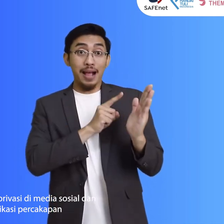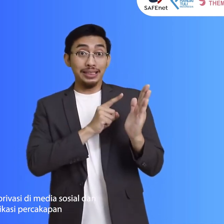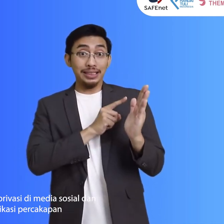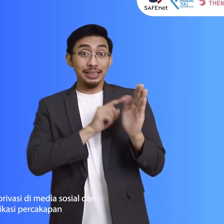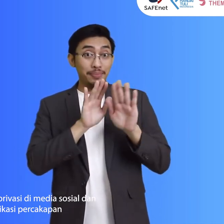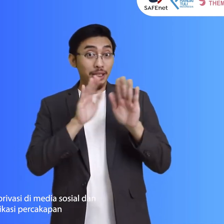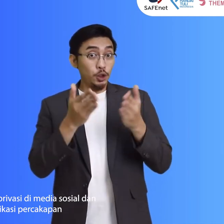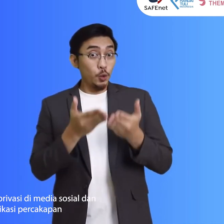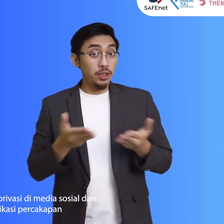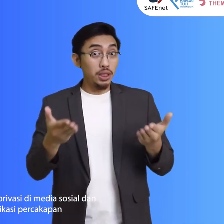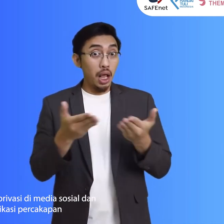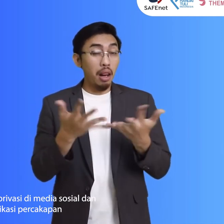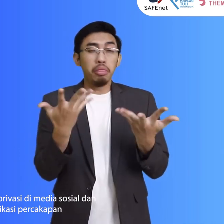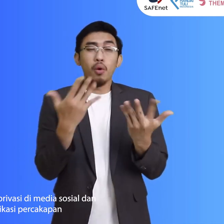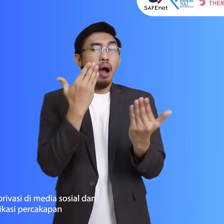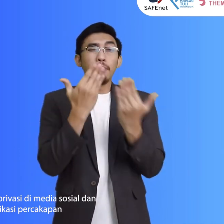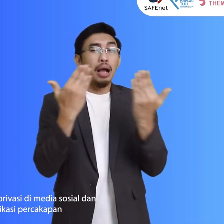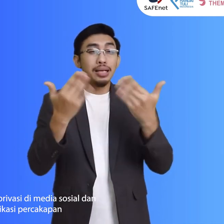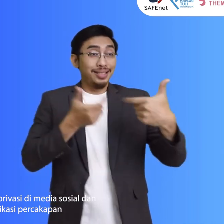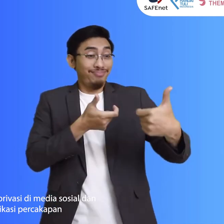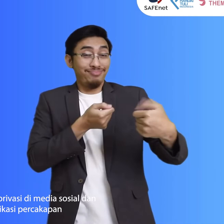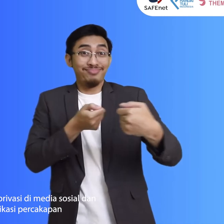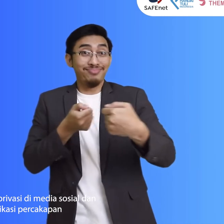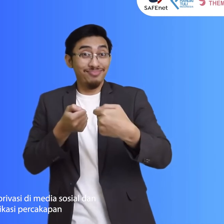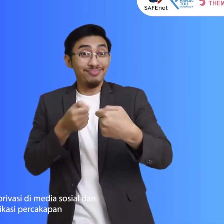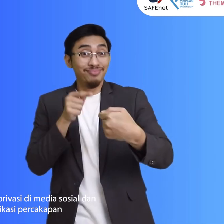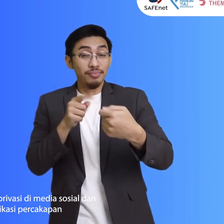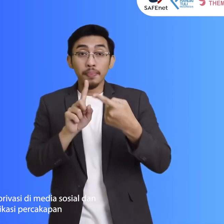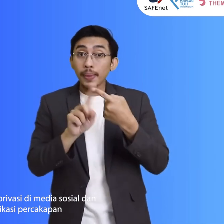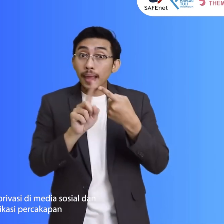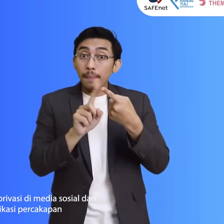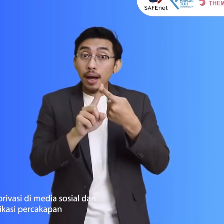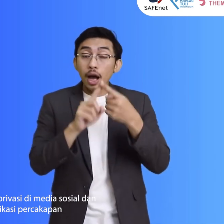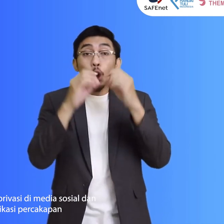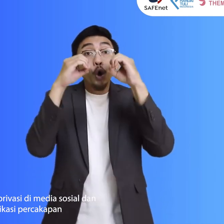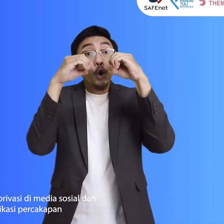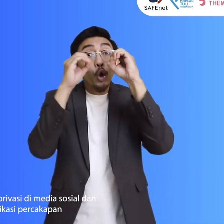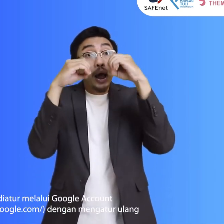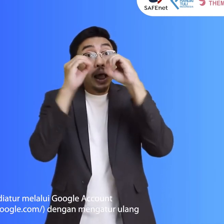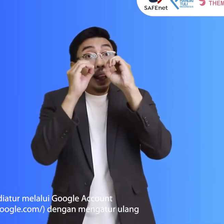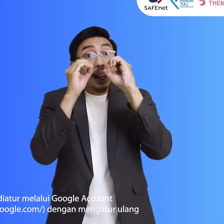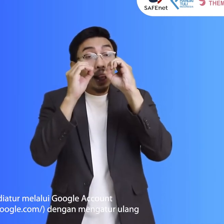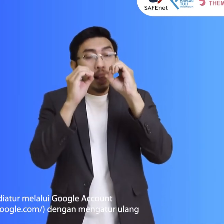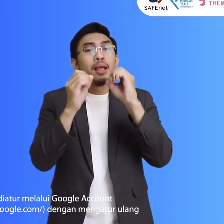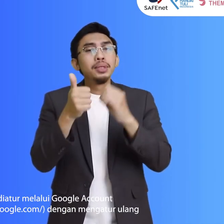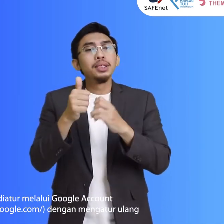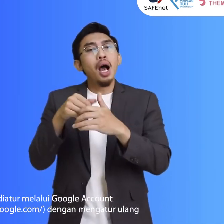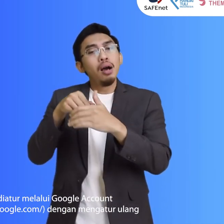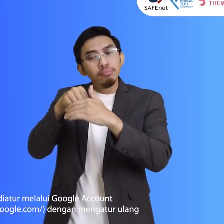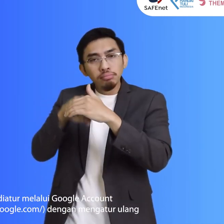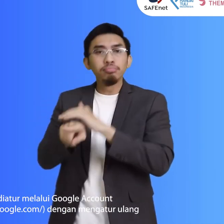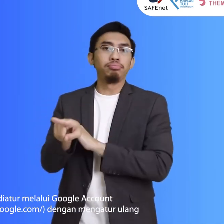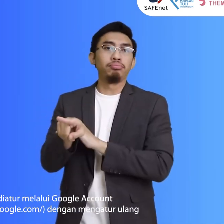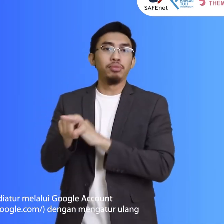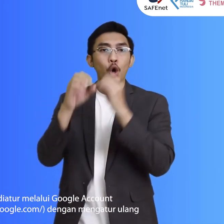Hai pengaturan privasi di media sosial dan aplikasi percakapan pertama